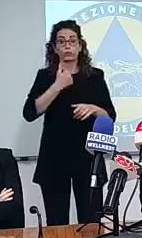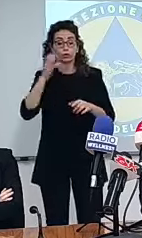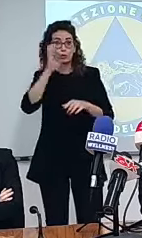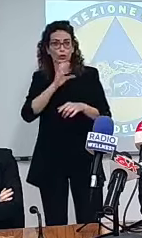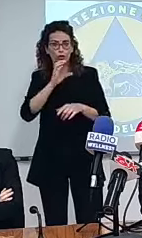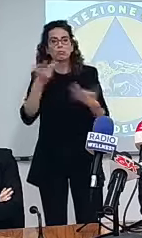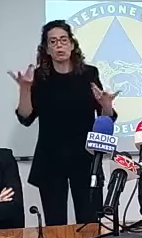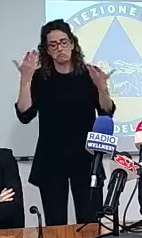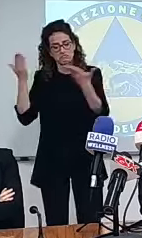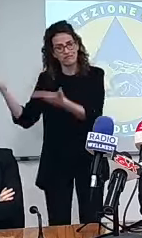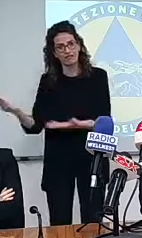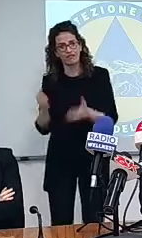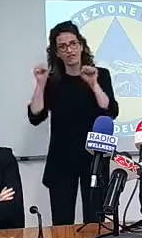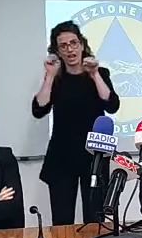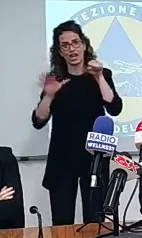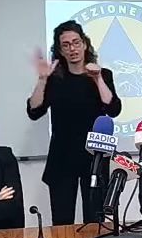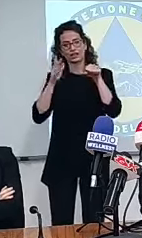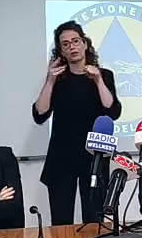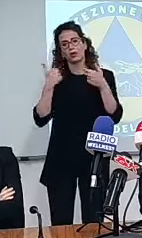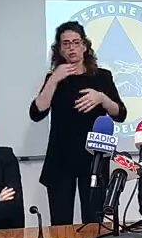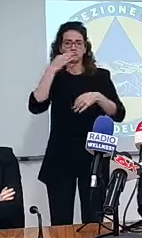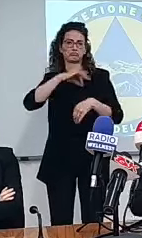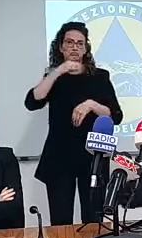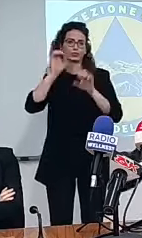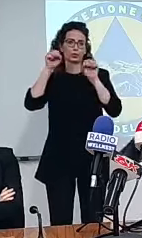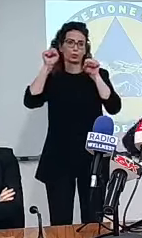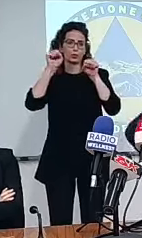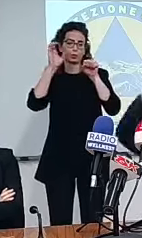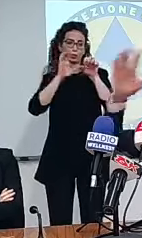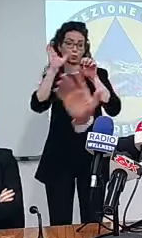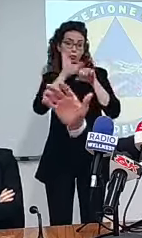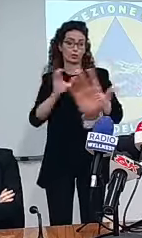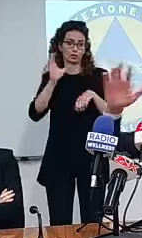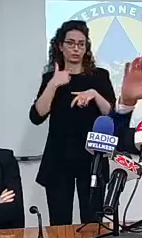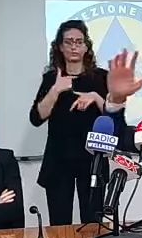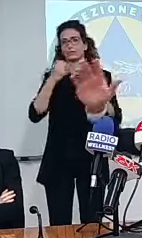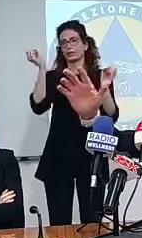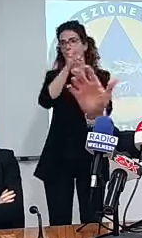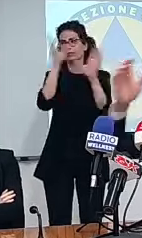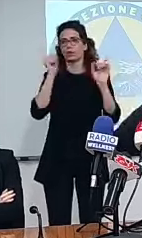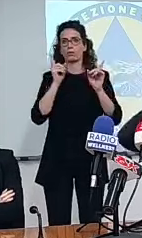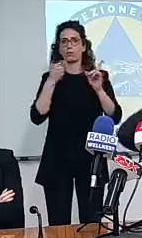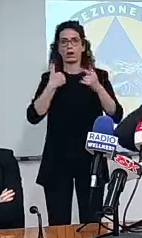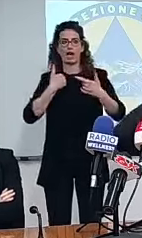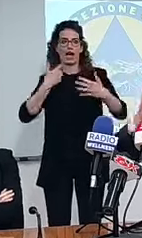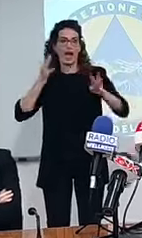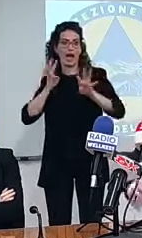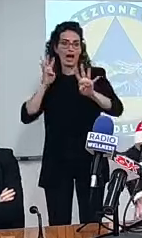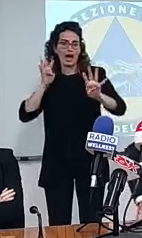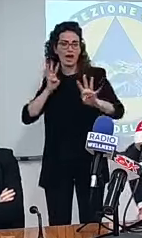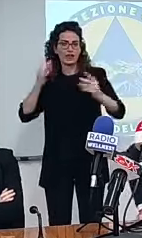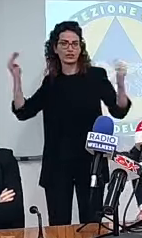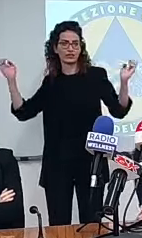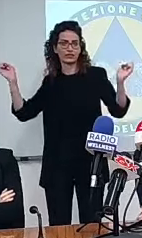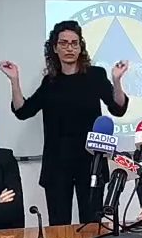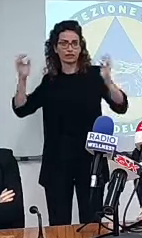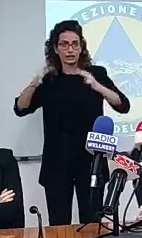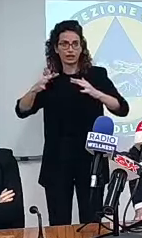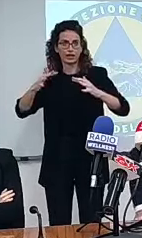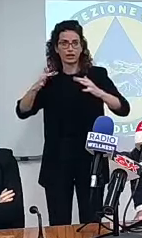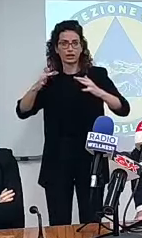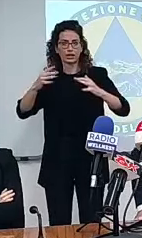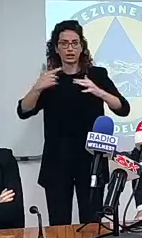e parliamo di turismo. Allora noi diciamo che non immaginiamo un assalto alla diligenza, non è che uno va in vacanza per